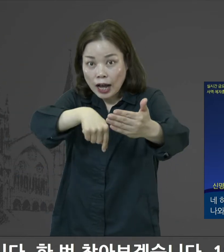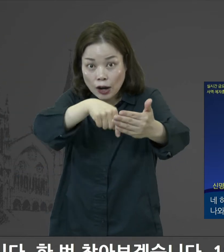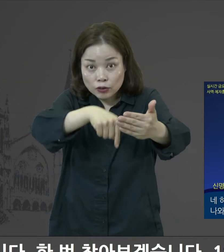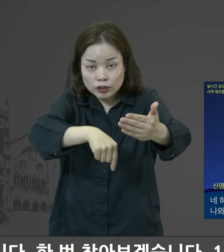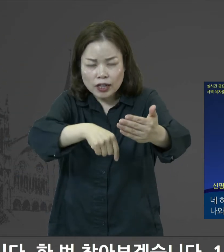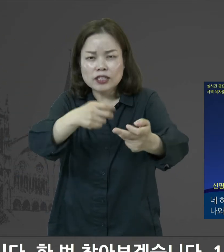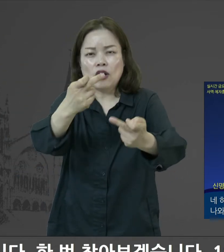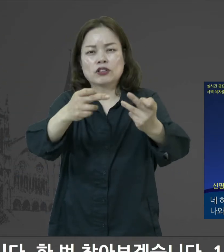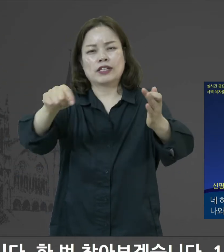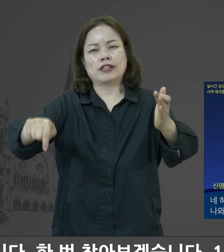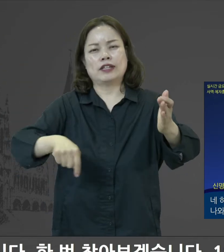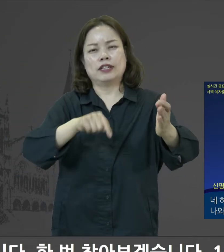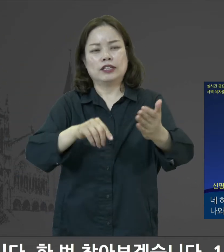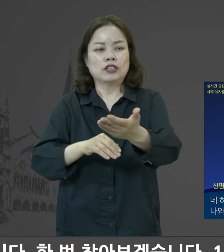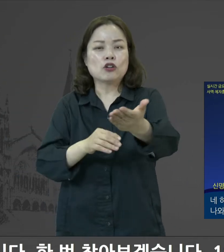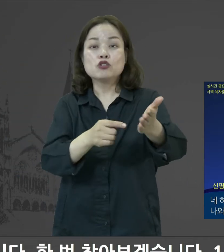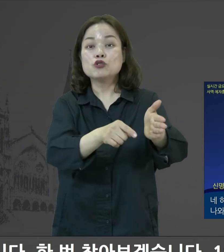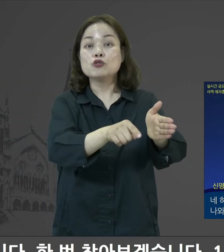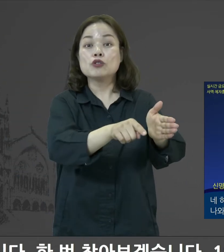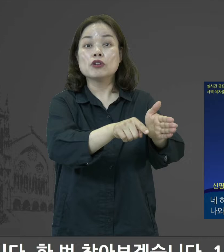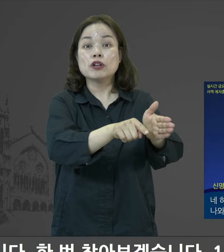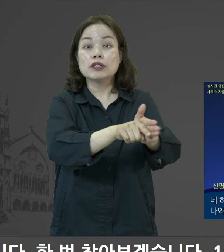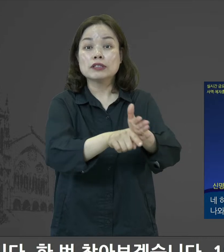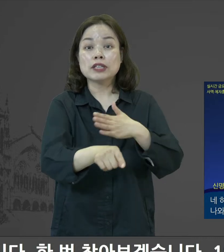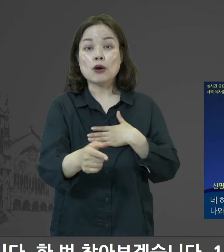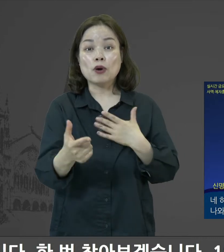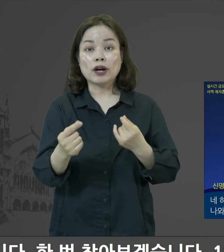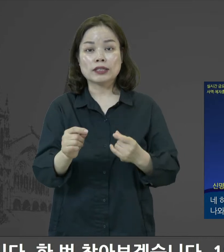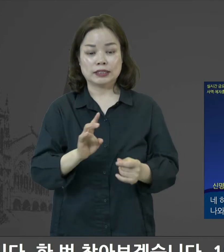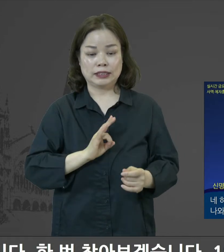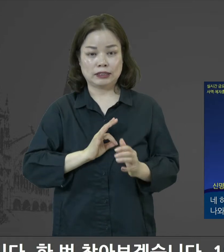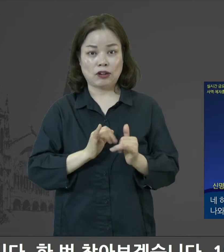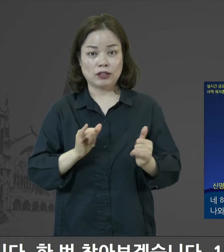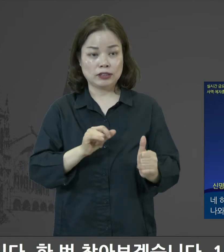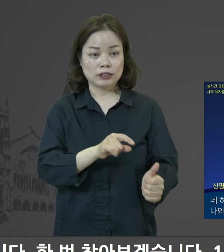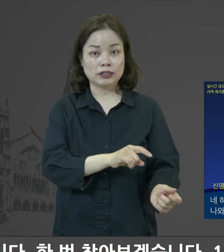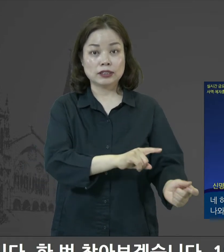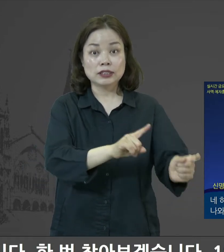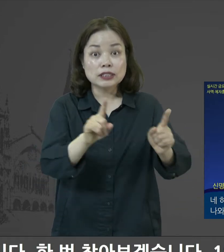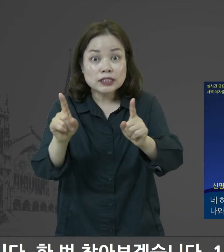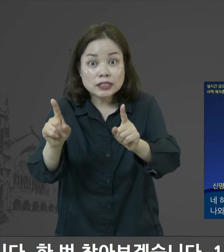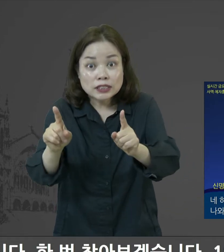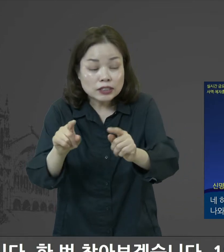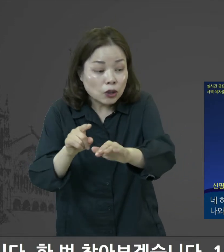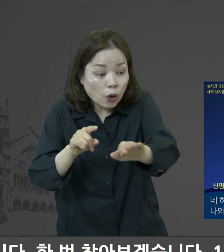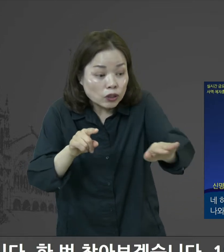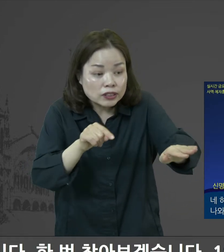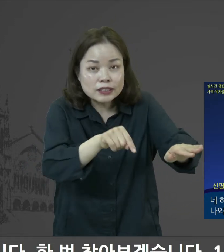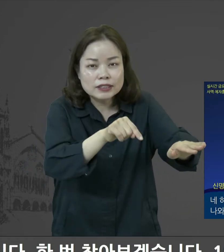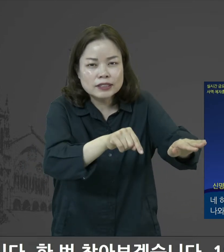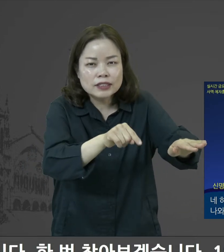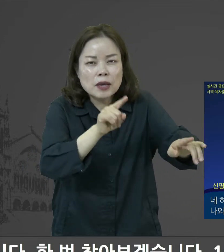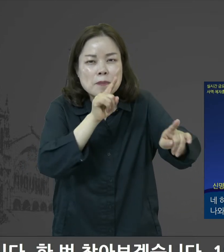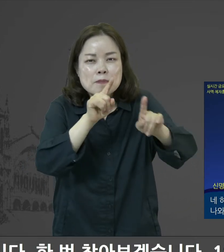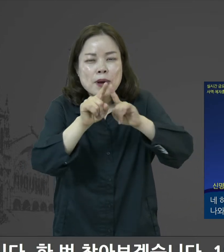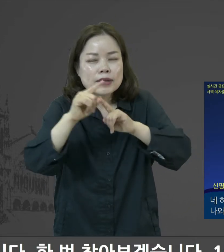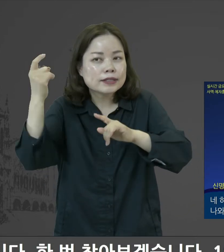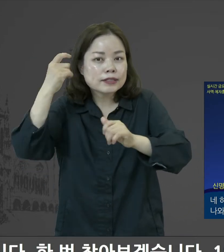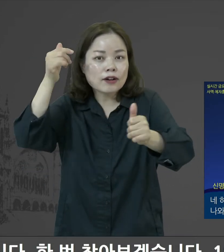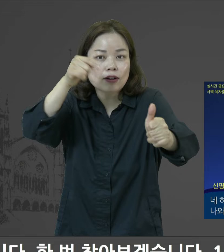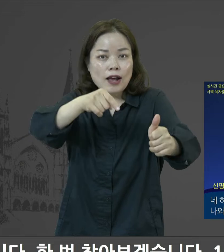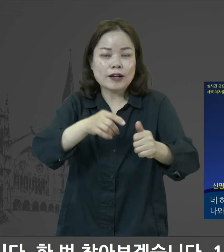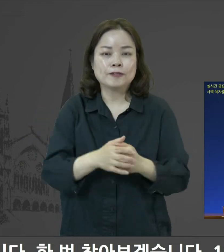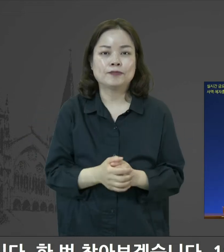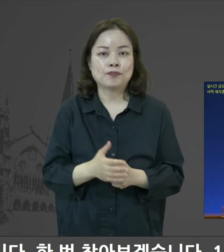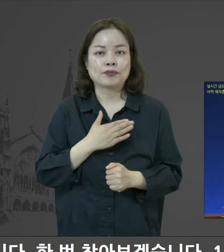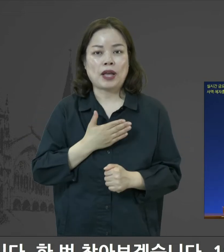네 형제 중에서 너를 위하여 나와 같은 선지자 하나를 일으키리니 너희는 그의 말을 들을지니라.